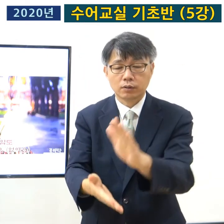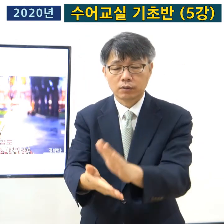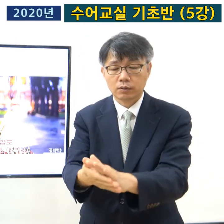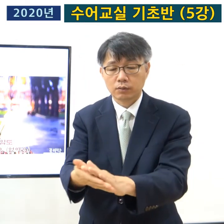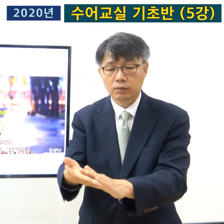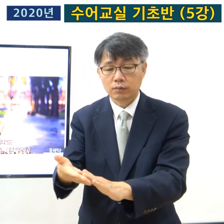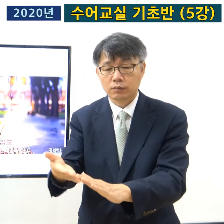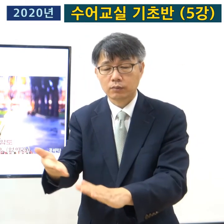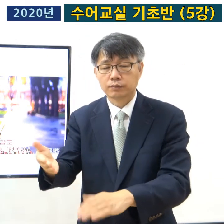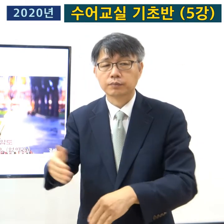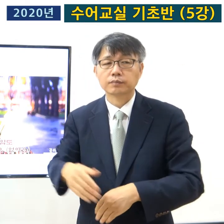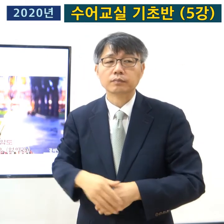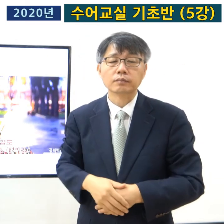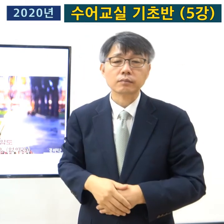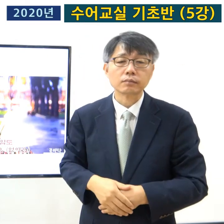없어요.